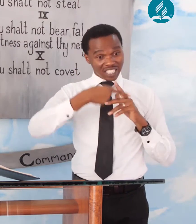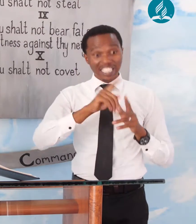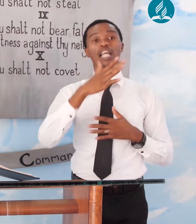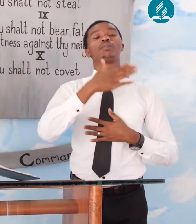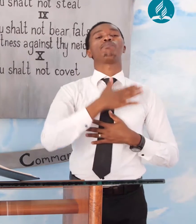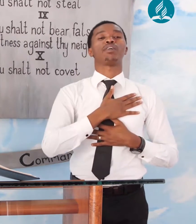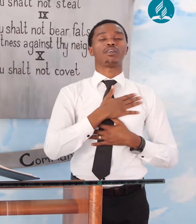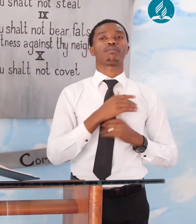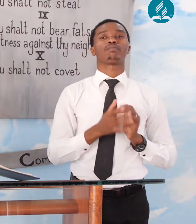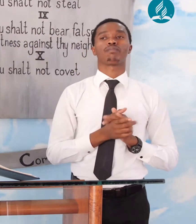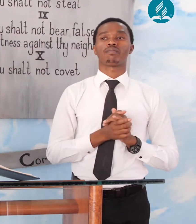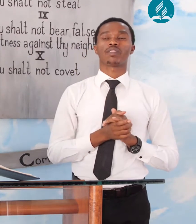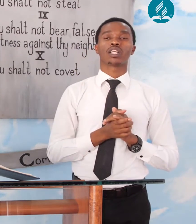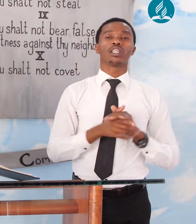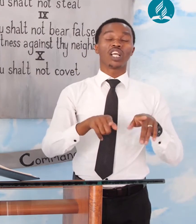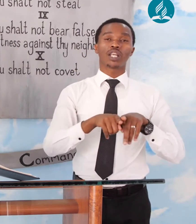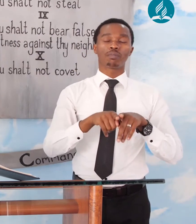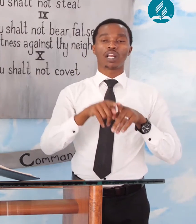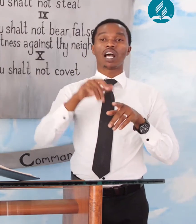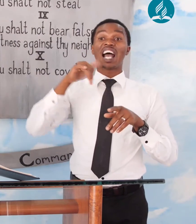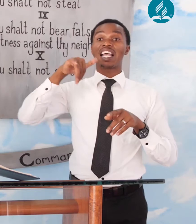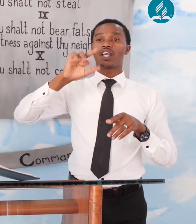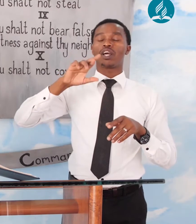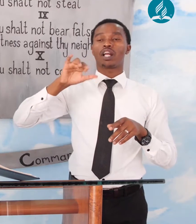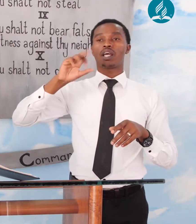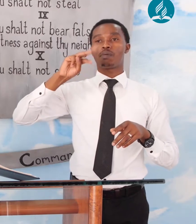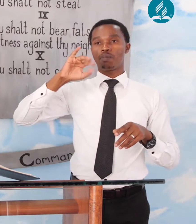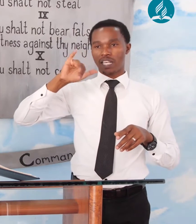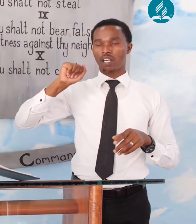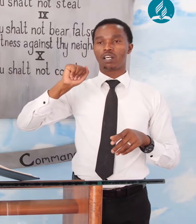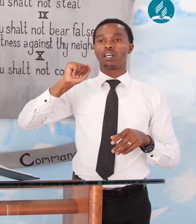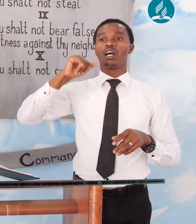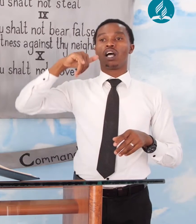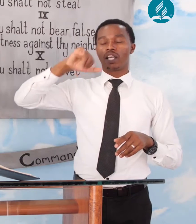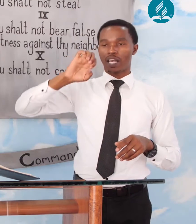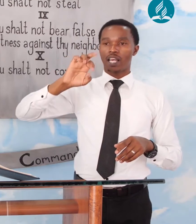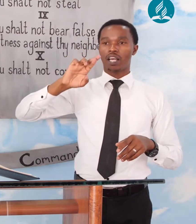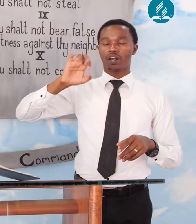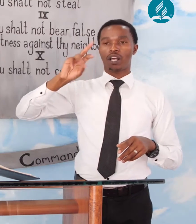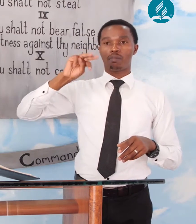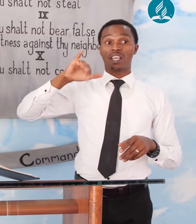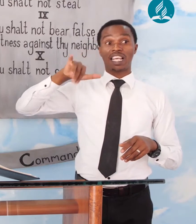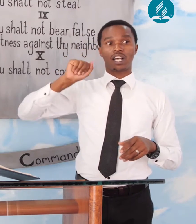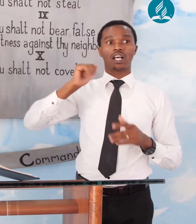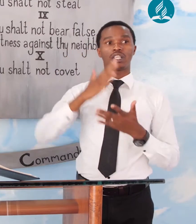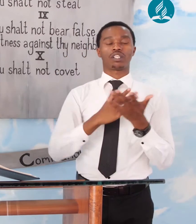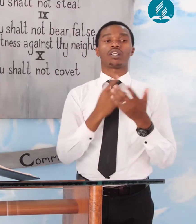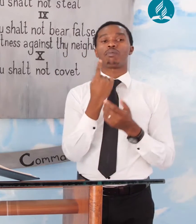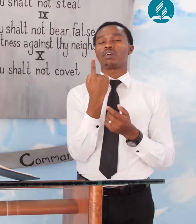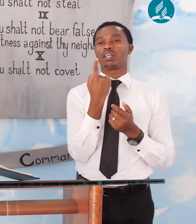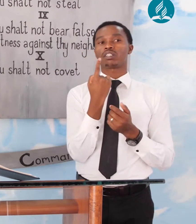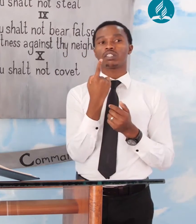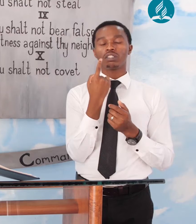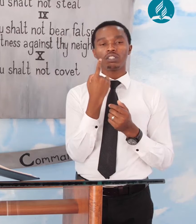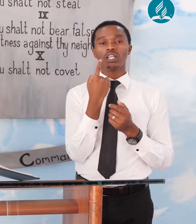turebye nanone muri Yeremiya igice cya mbere Yeremiya igice cya mbere biragaragara ko naho Yeremiya nawe